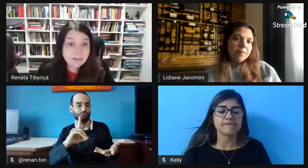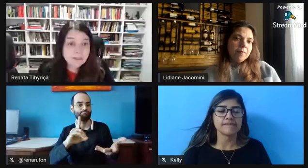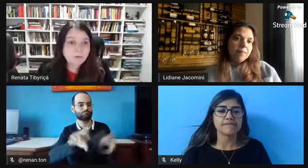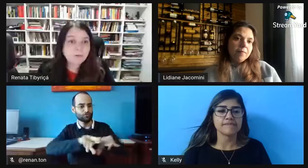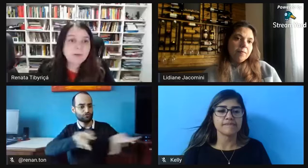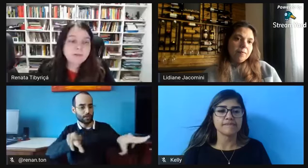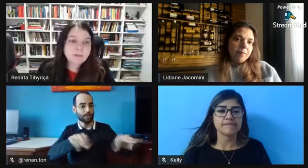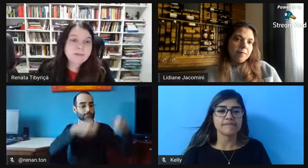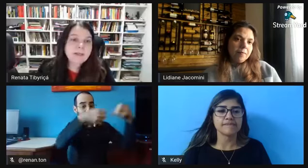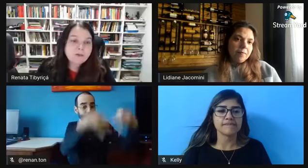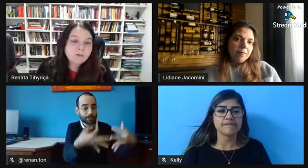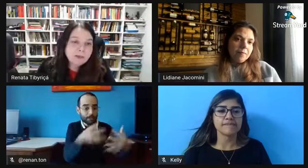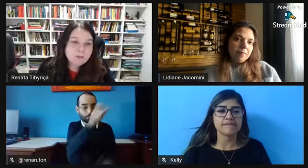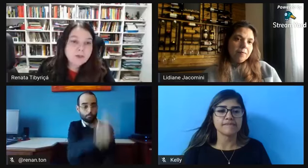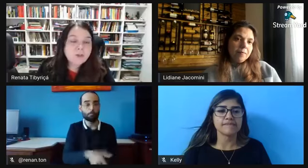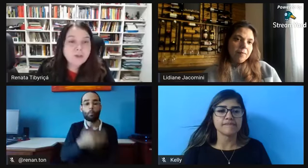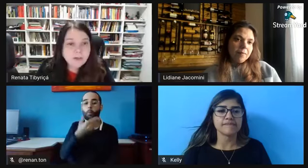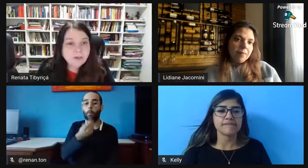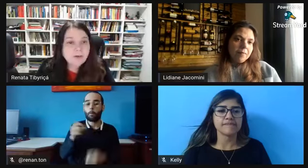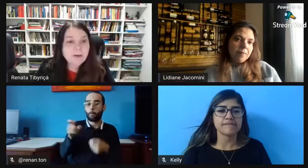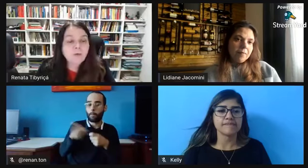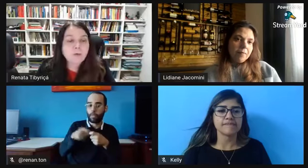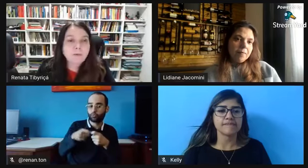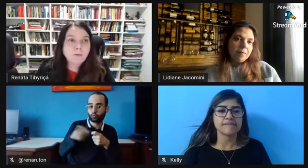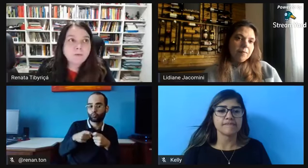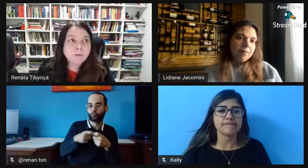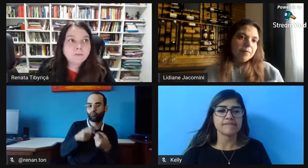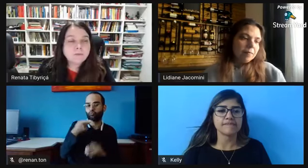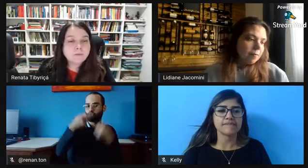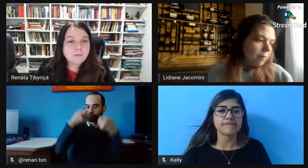médico perito, sem dizer que isso faz parte de